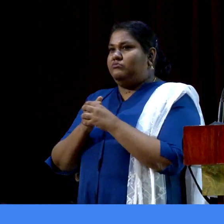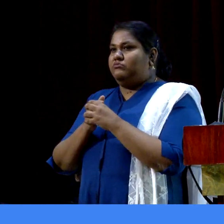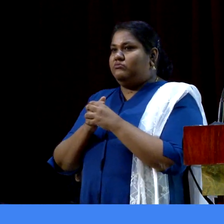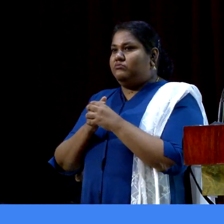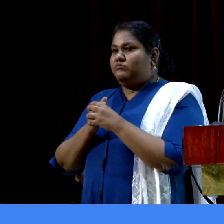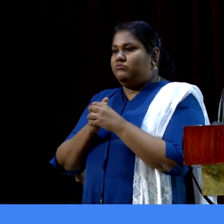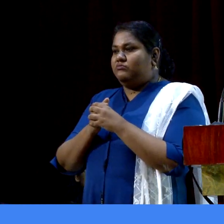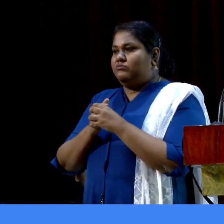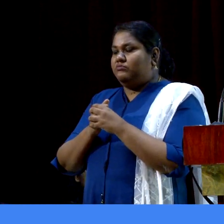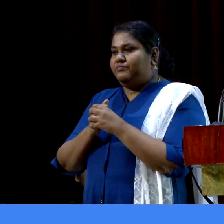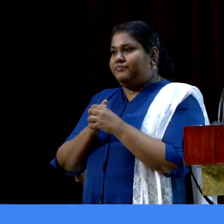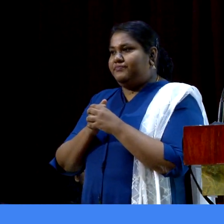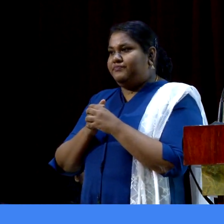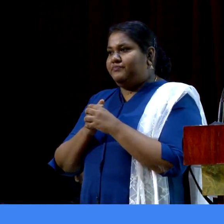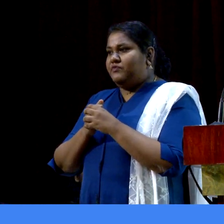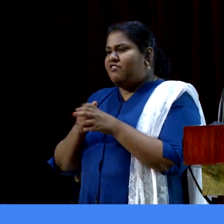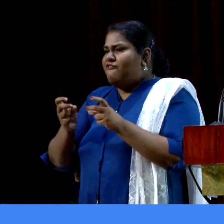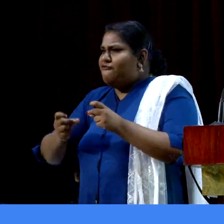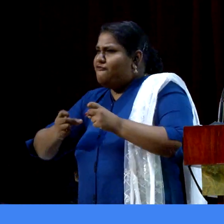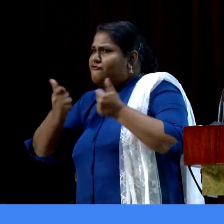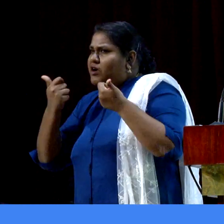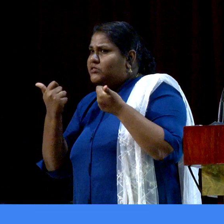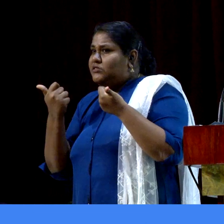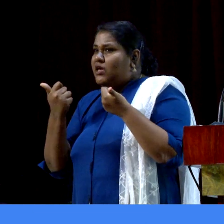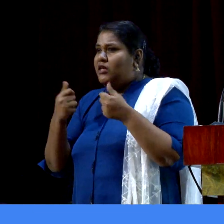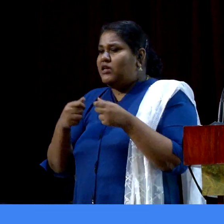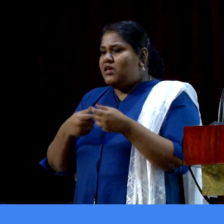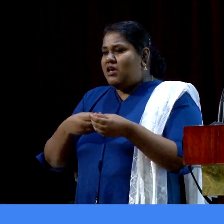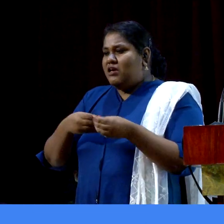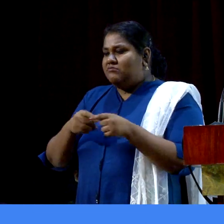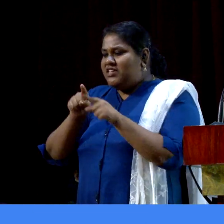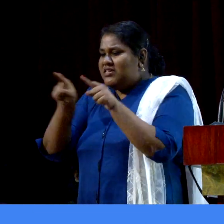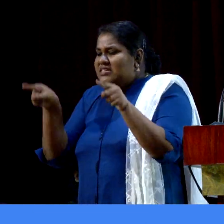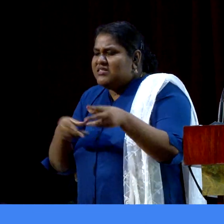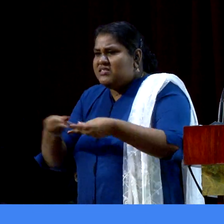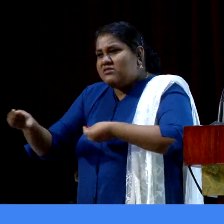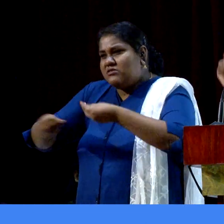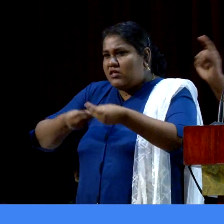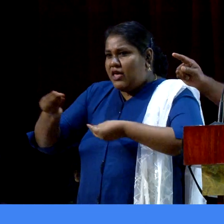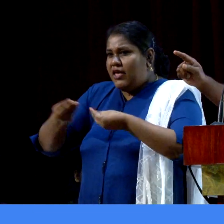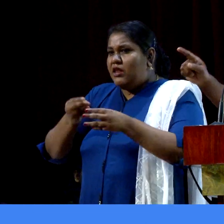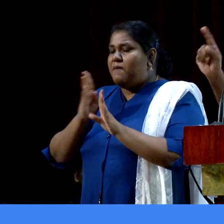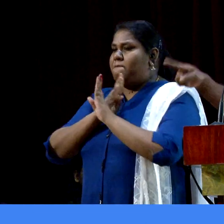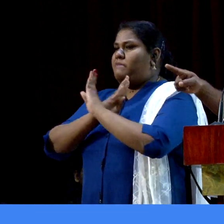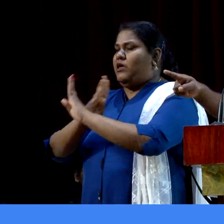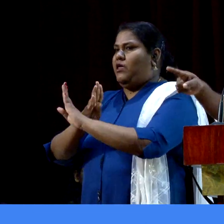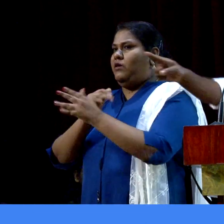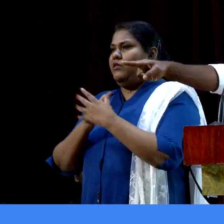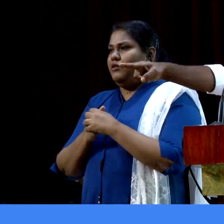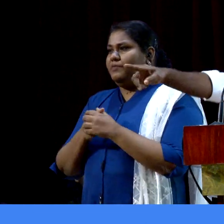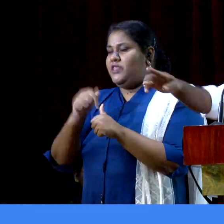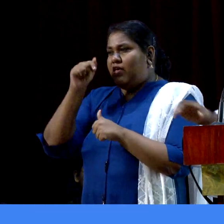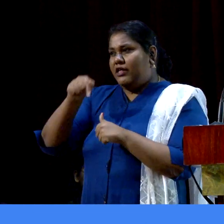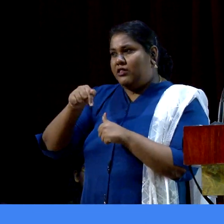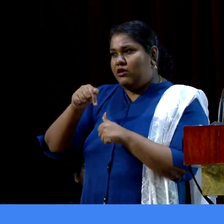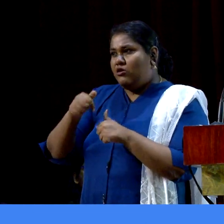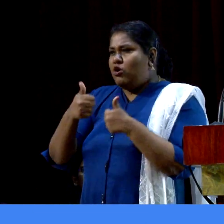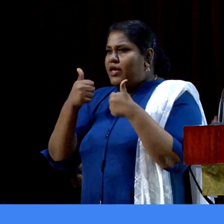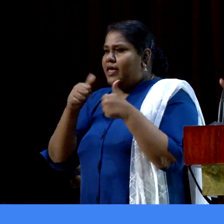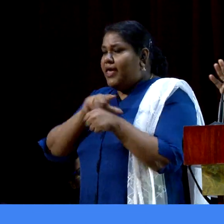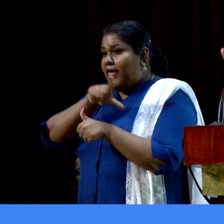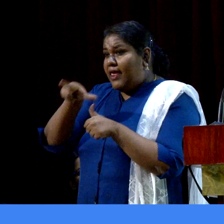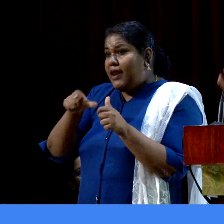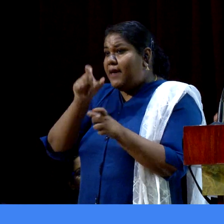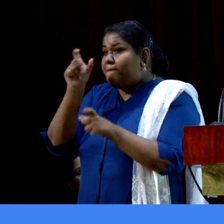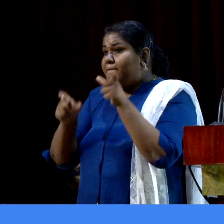குறைத்து உடனடியாக பினாமியிடம் இருந்த நிலங்களையும் கைப்பற்றி உழுபவனுக்கே உடைப்பவனுக்கே நிலம் என்று வழங்கிய